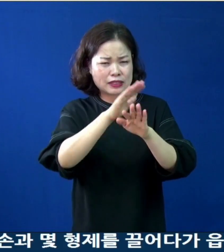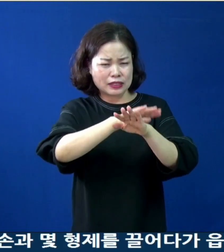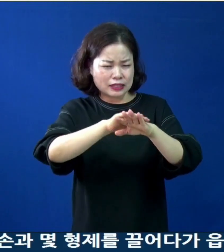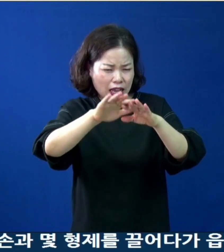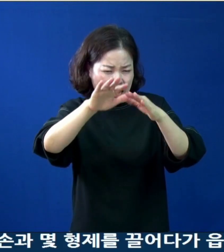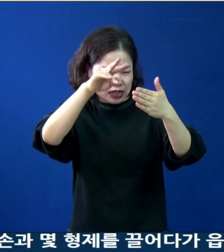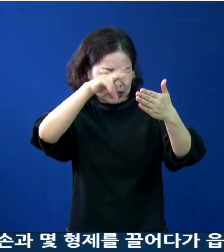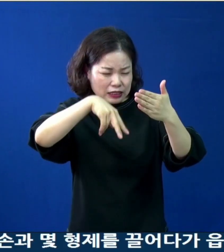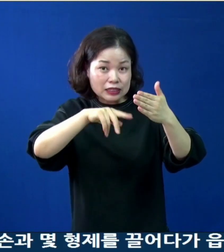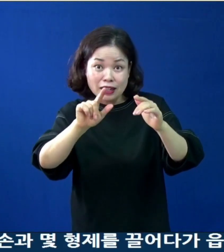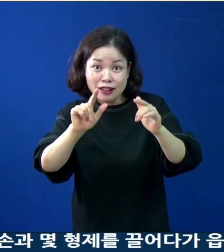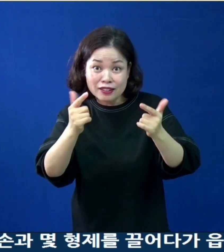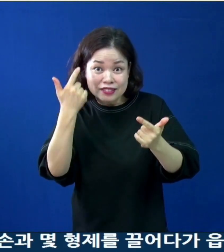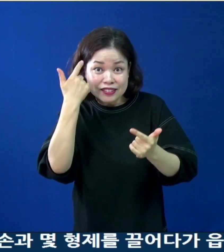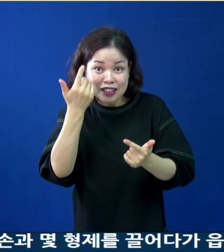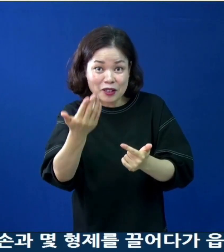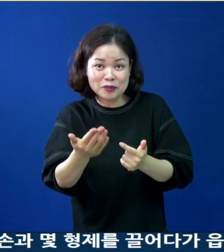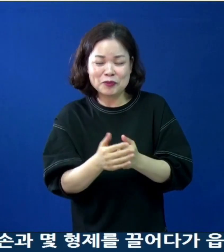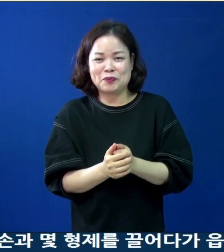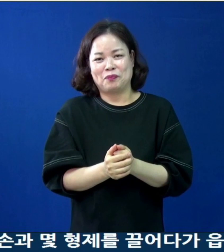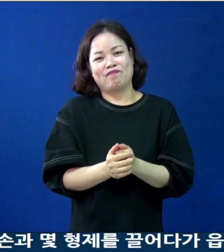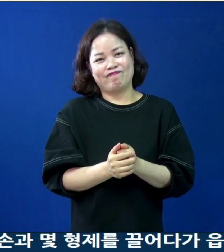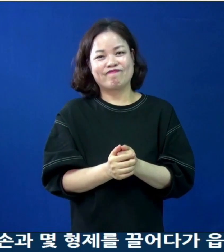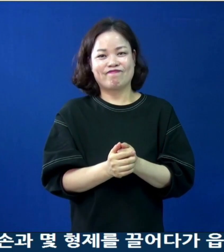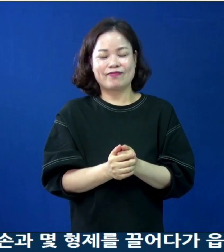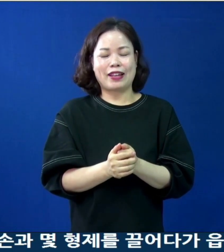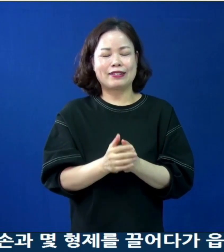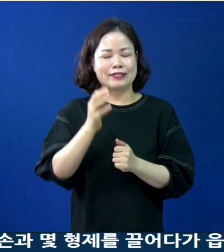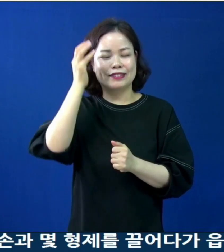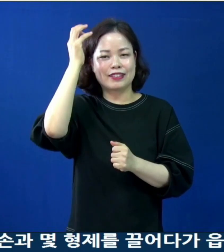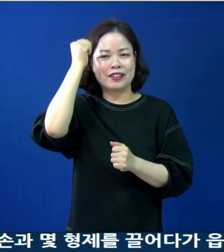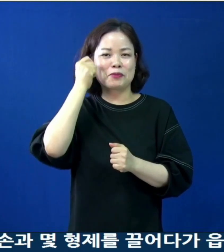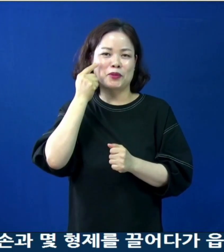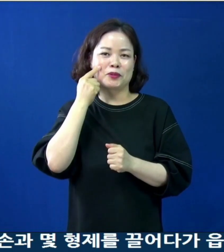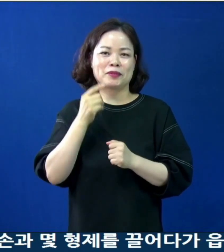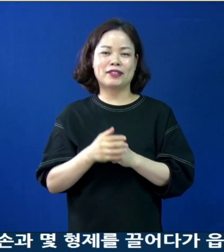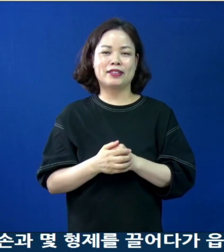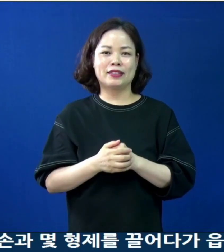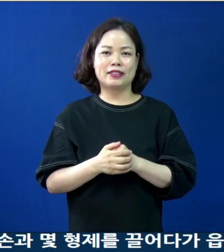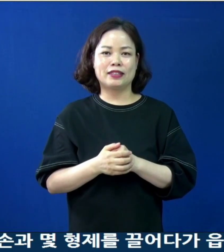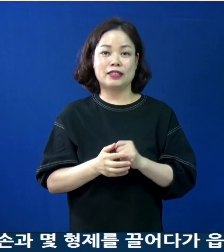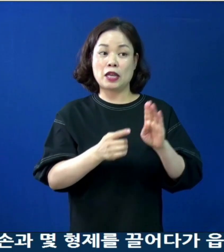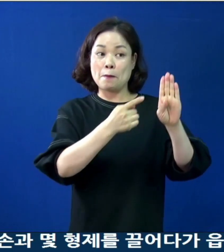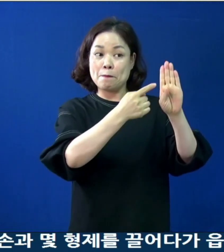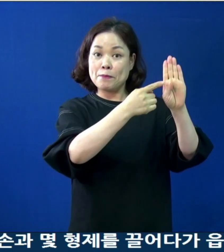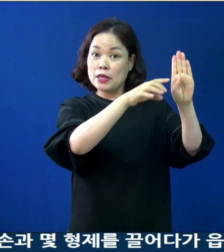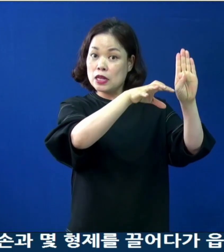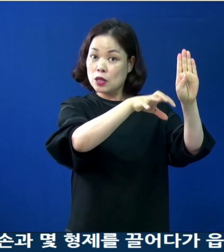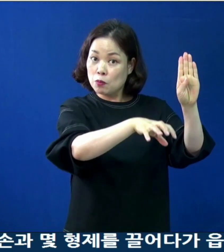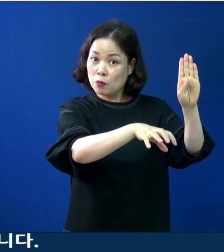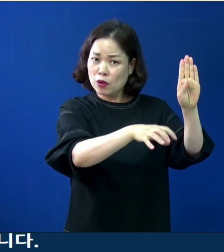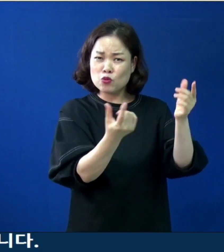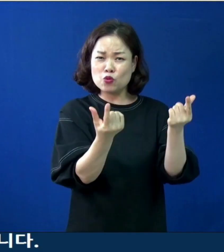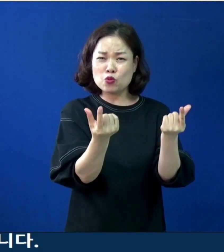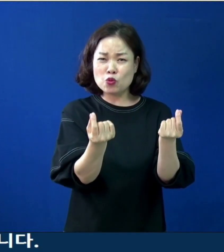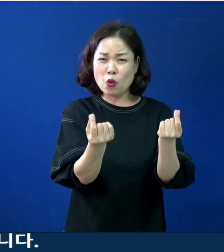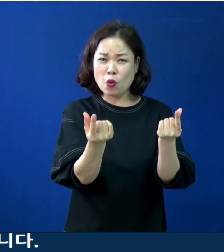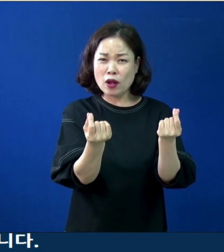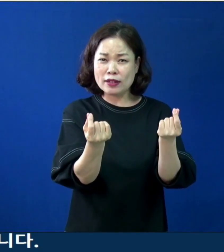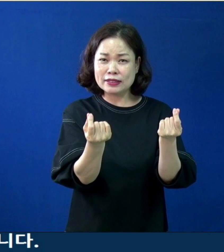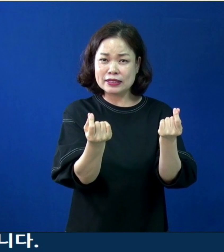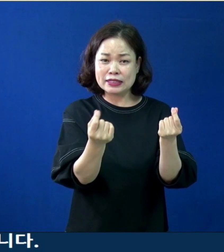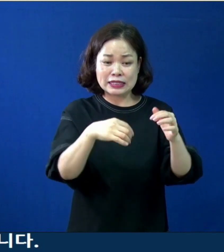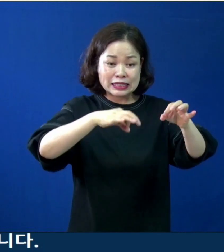안 읽으시겠죠? 그래도 기억을 더듬어 보면 빌립보에서는 똑같이 이